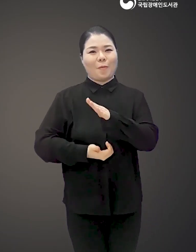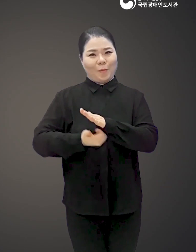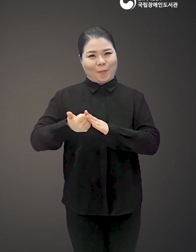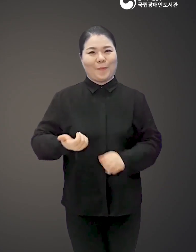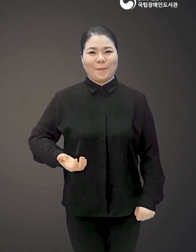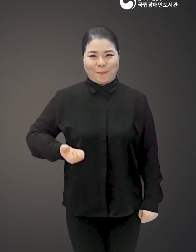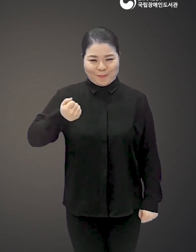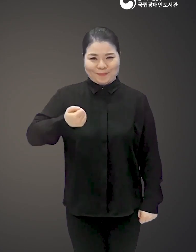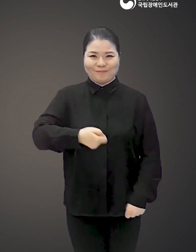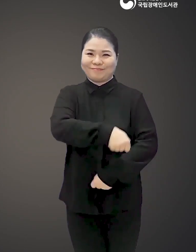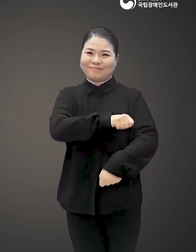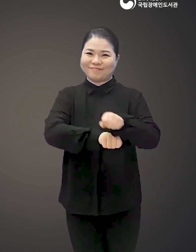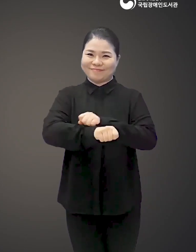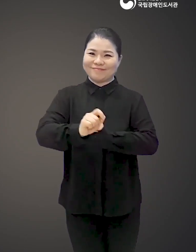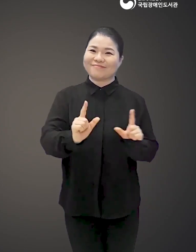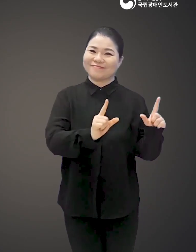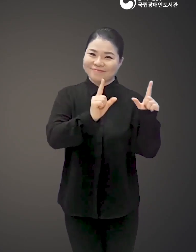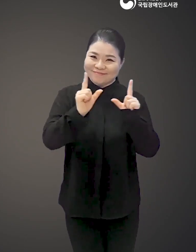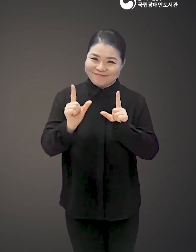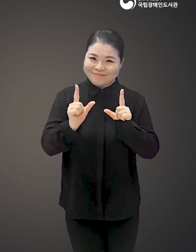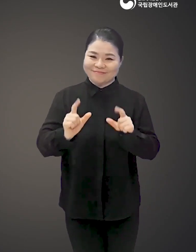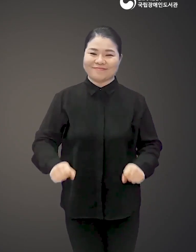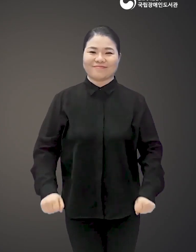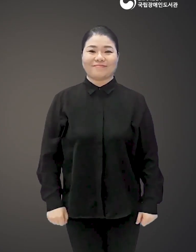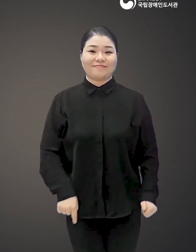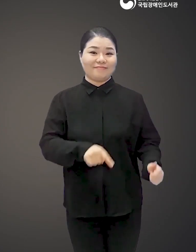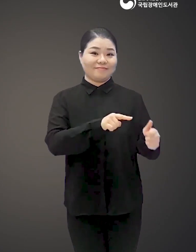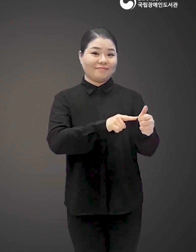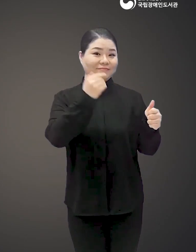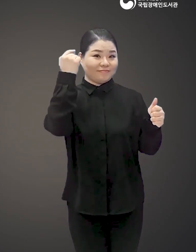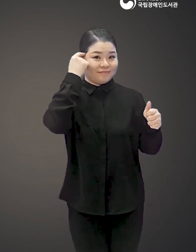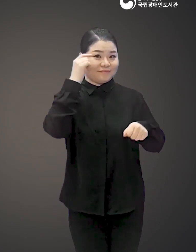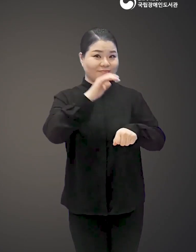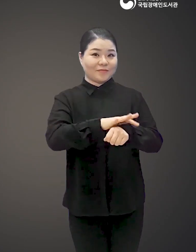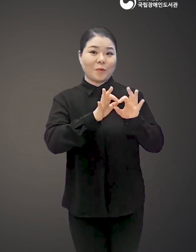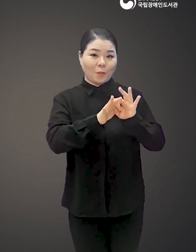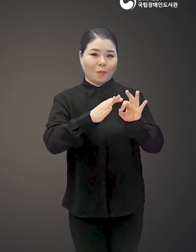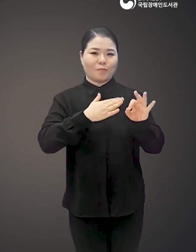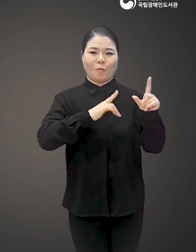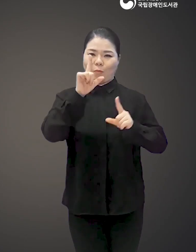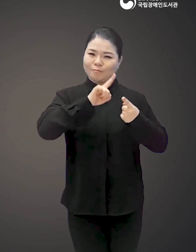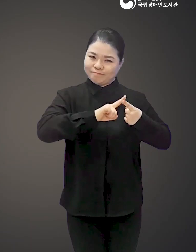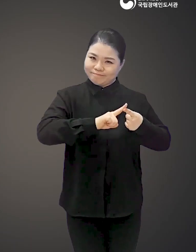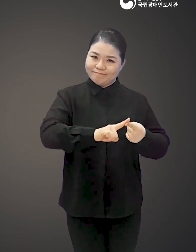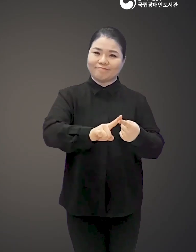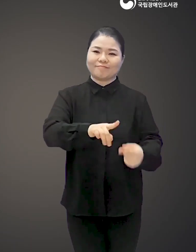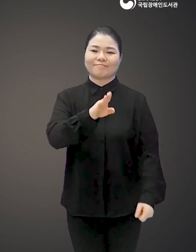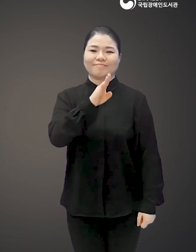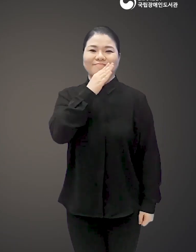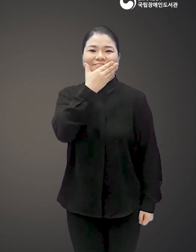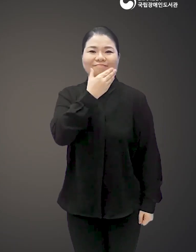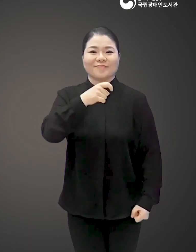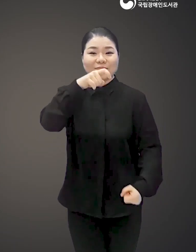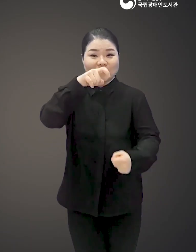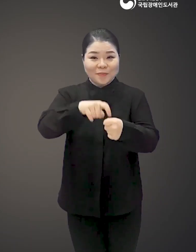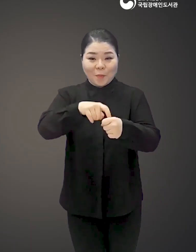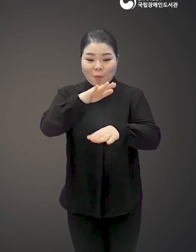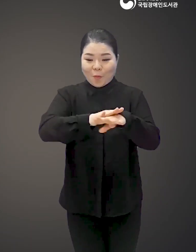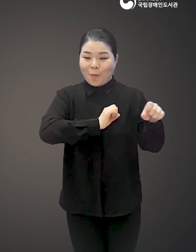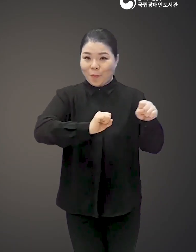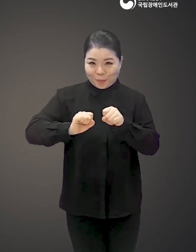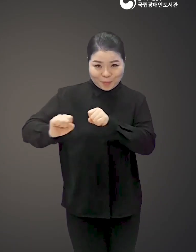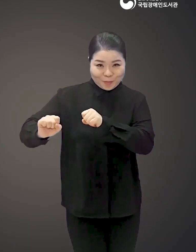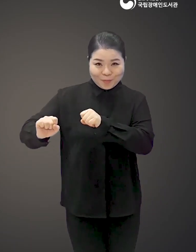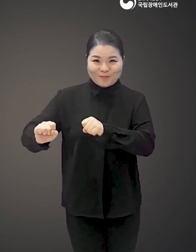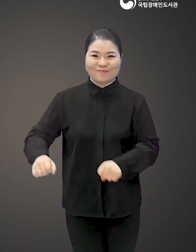찾는다. 맹자의 지혜로부터 우리는 본분을 잃지 않고 품격을 유지하며 진정한 행복으로